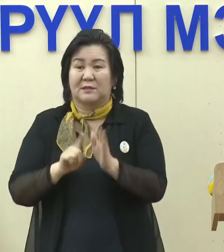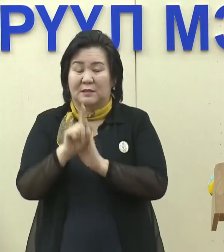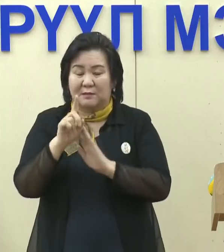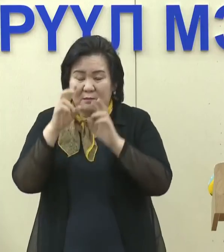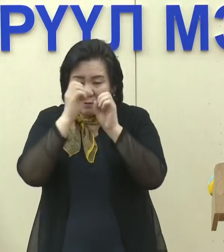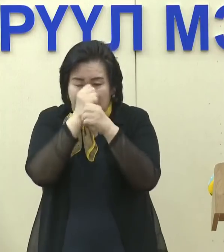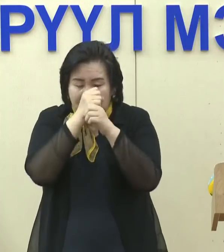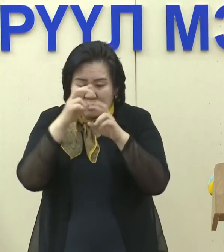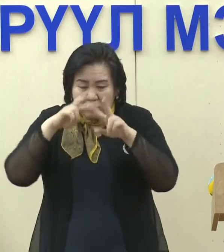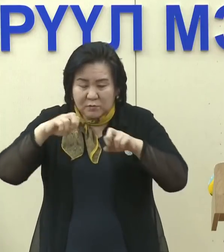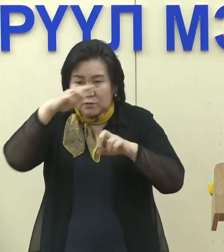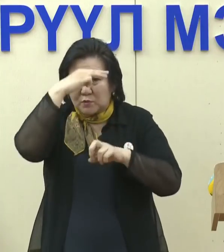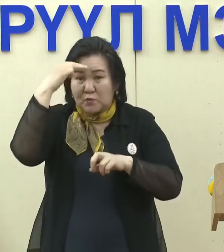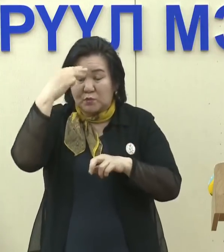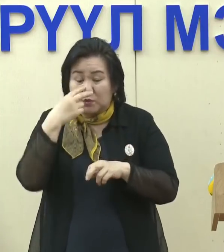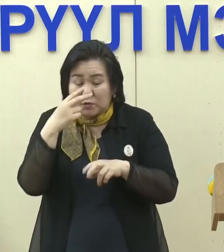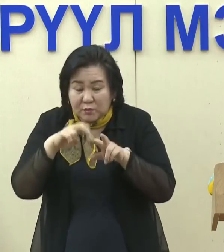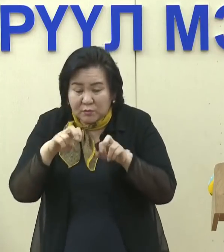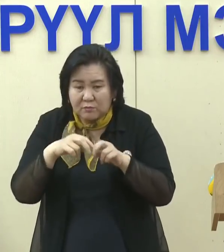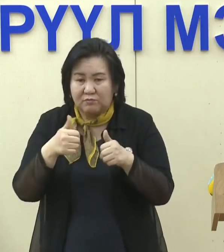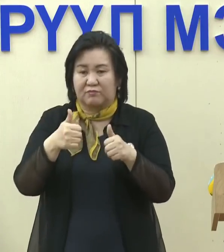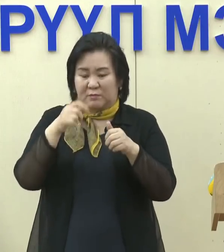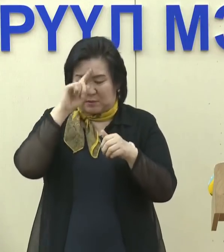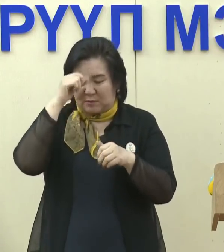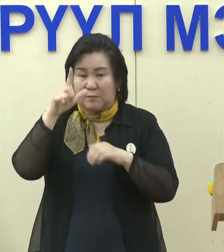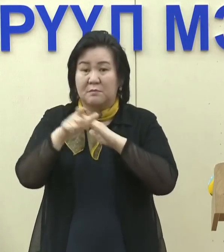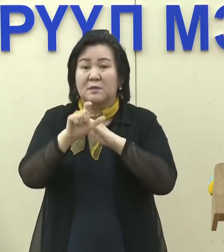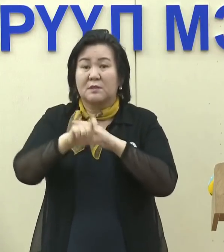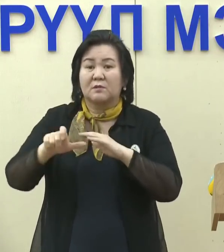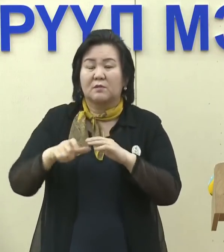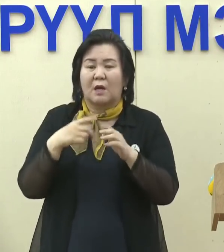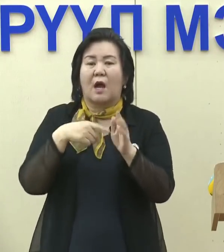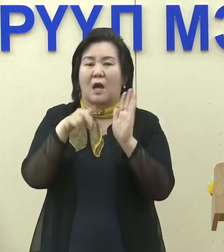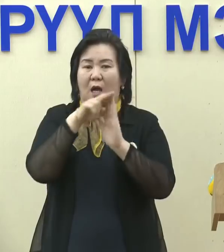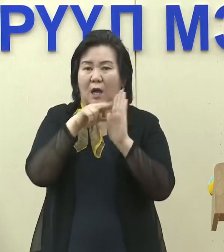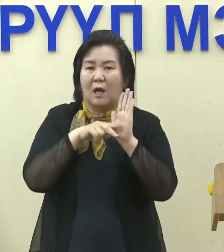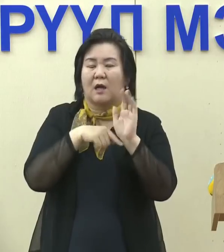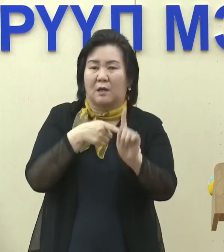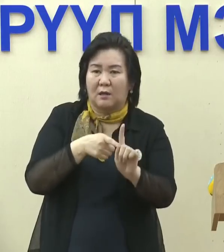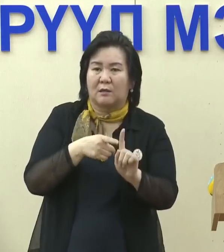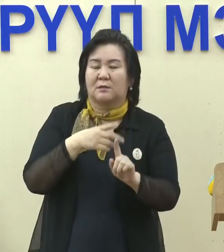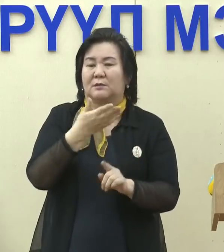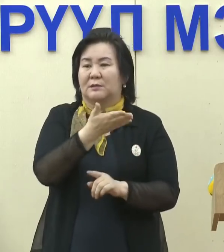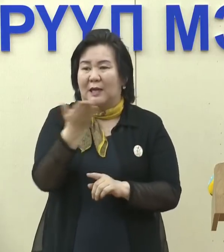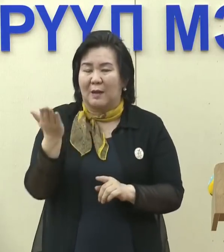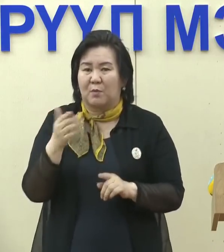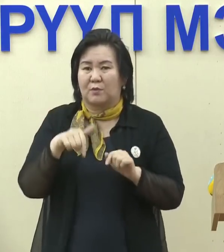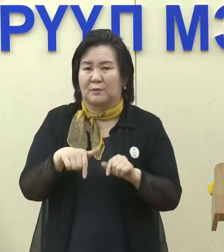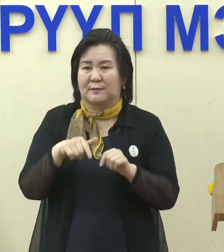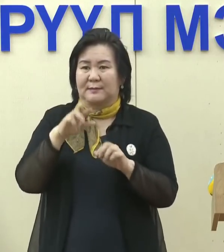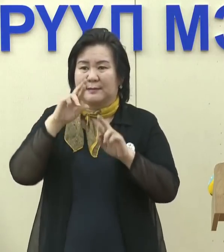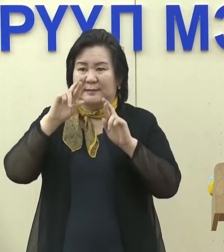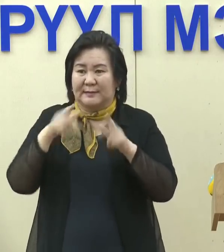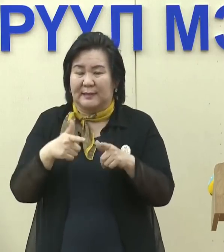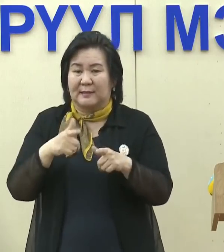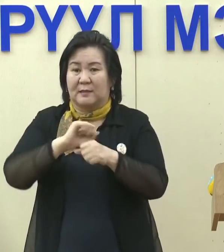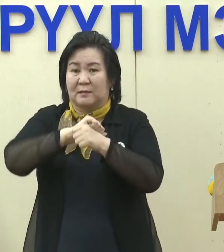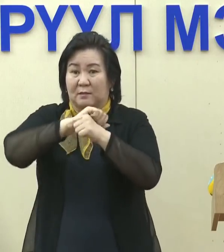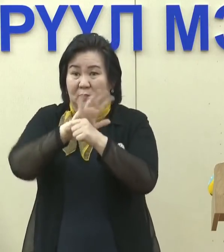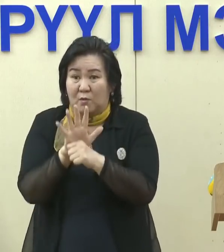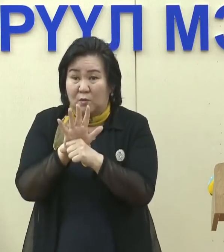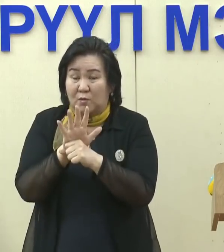бол хийсэн. Тийм учраас бас бусад одоо Эрдэнэтэн судлаачид зөвлөмж өгч байгаа нь ерөнхийдөө та бүхэн энэ яг энэ одоо